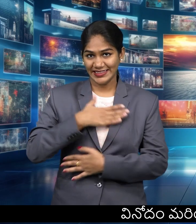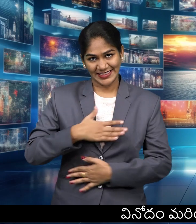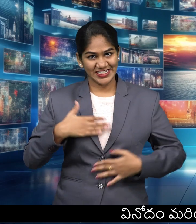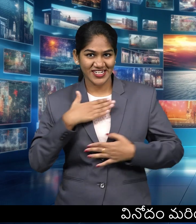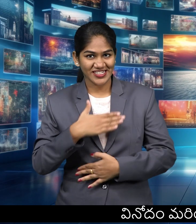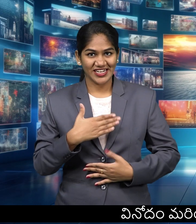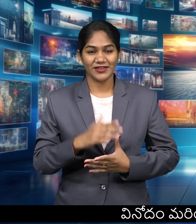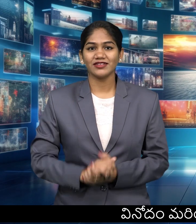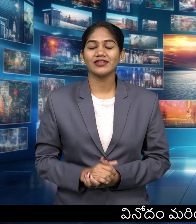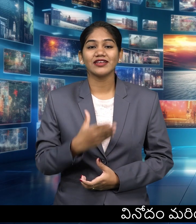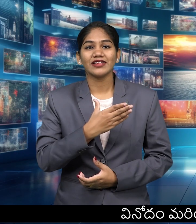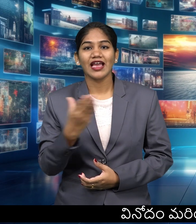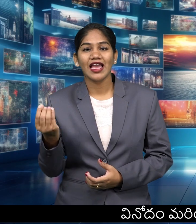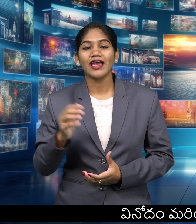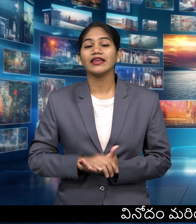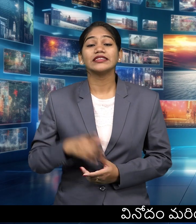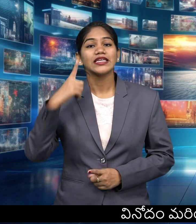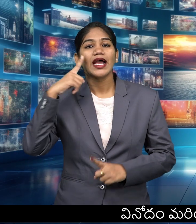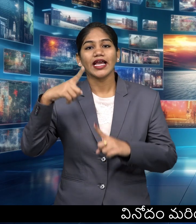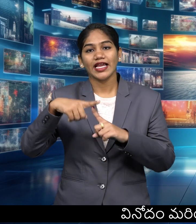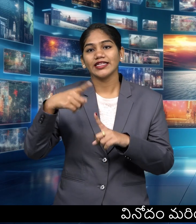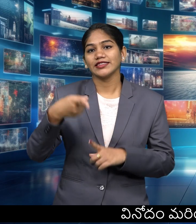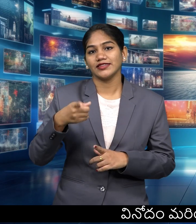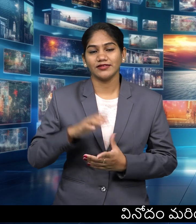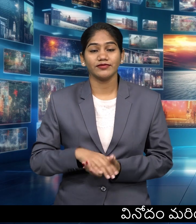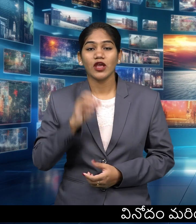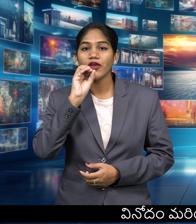వినోదం మరియు సమాచార సాంకేతికత,